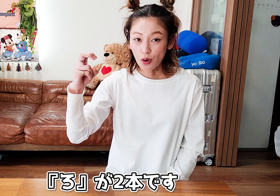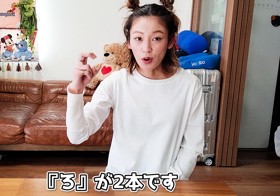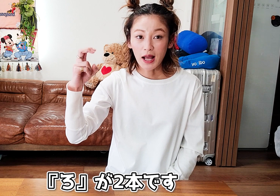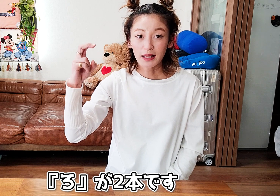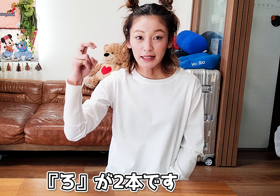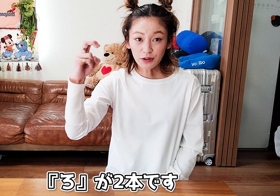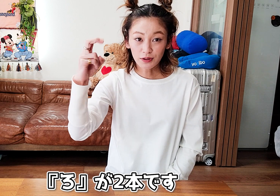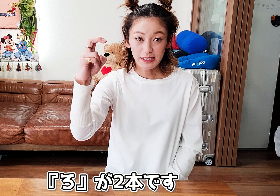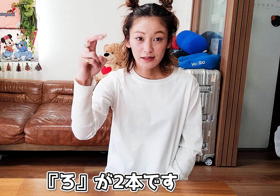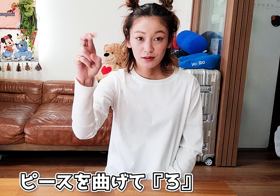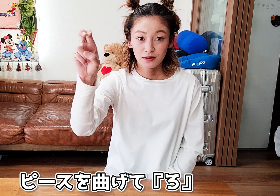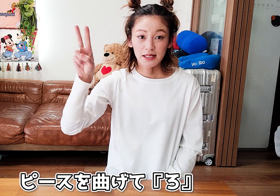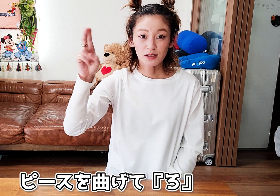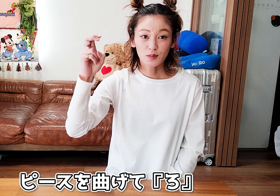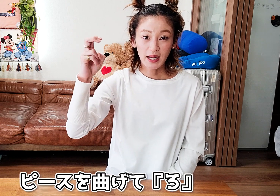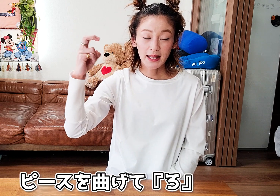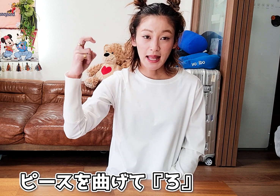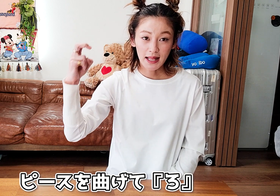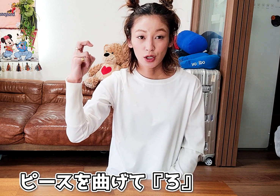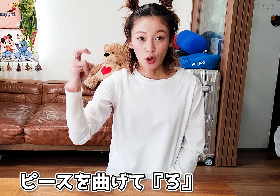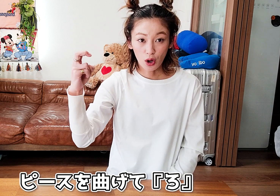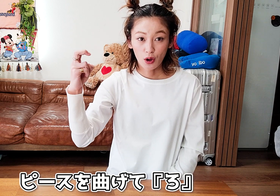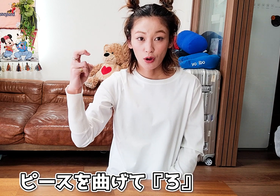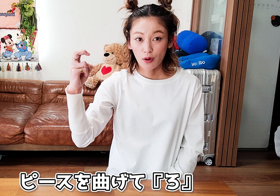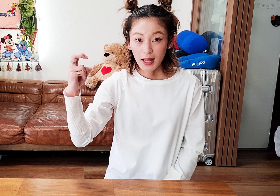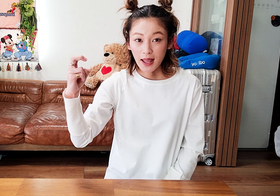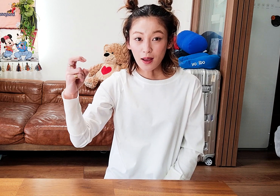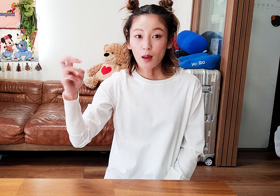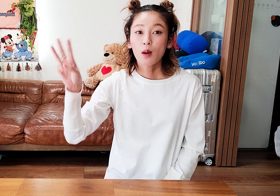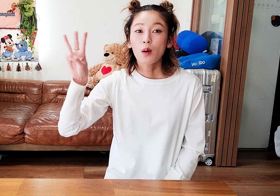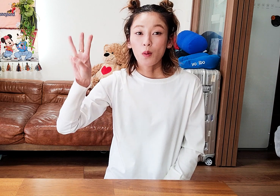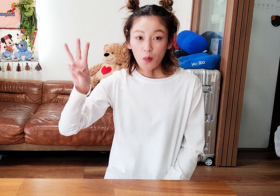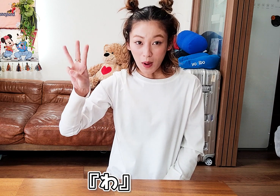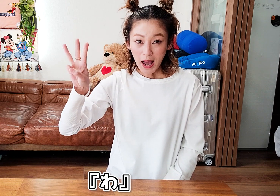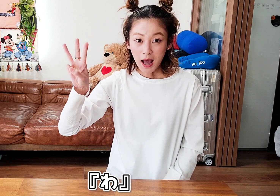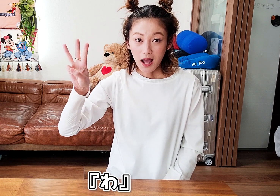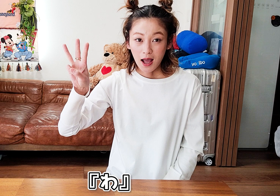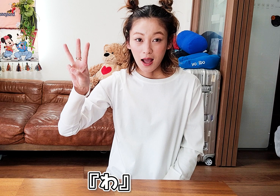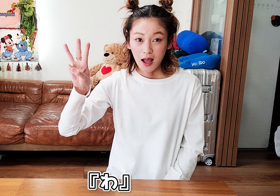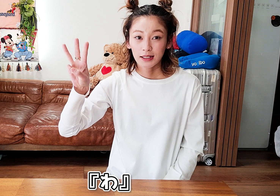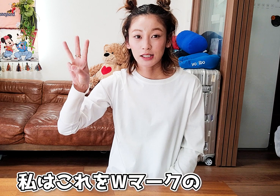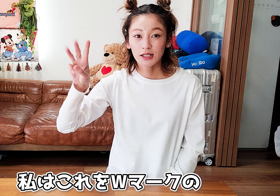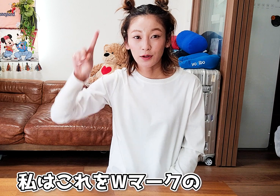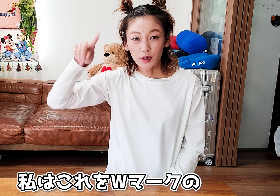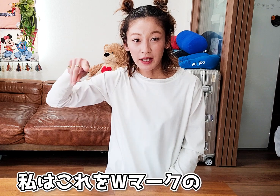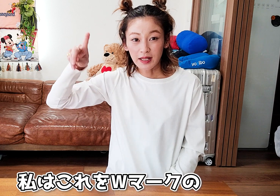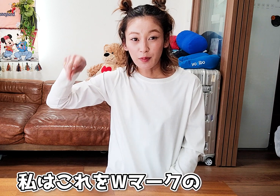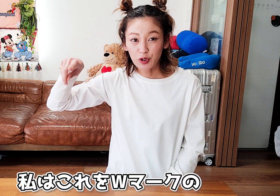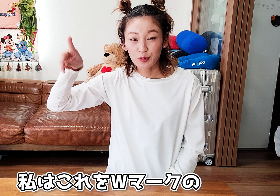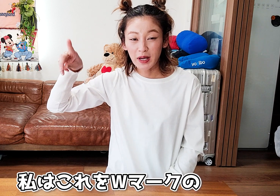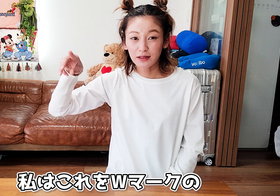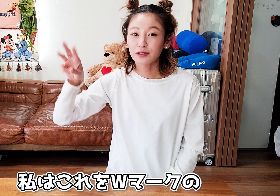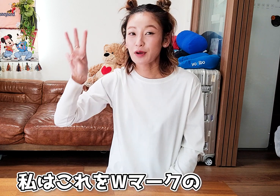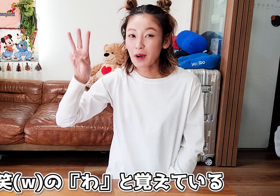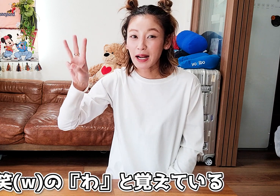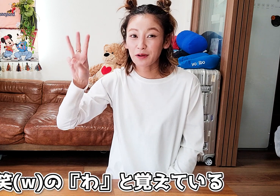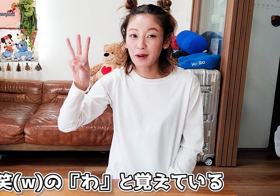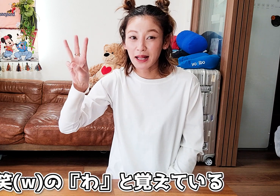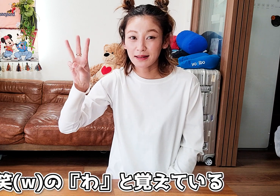ーが2本です。ピースを曲げてろ。で、わ、私はねこれね W マークのねわらのわって